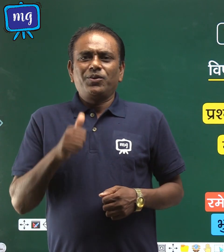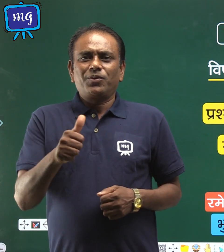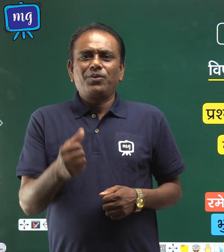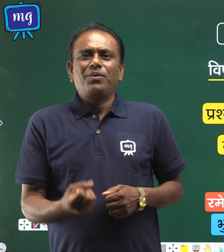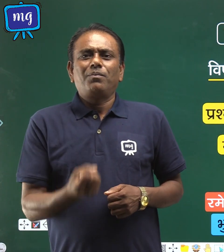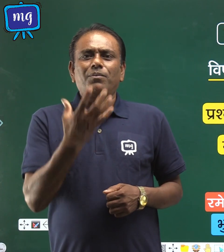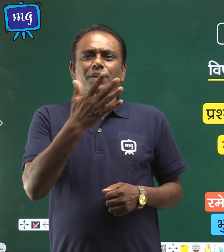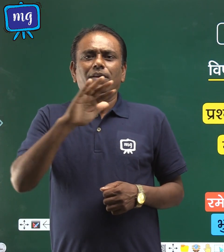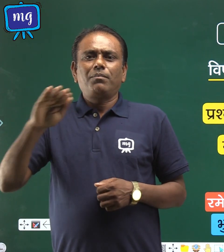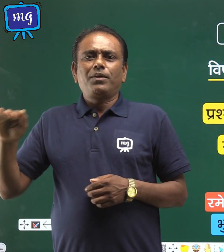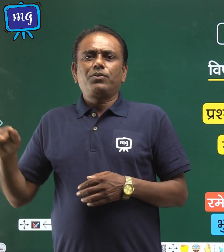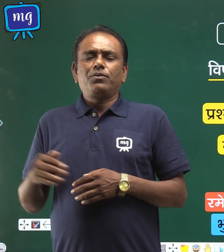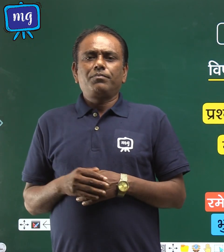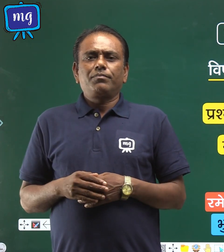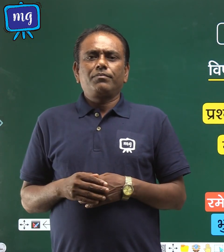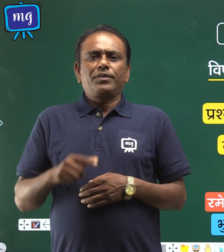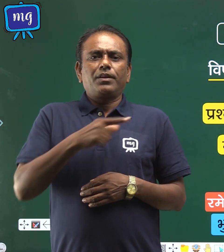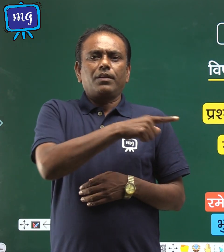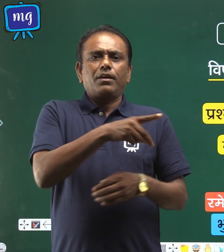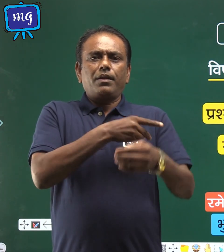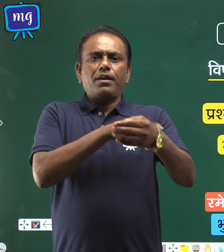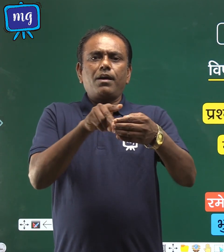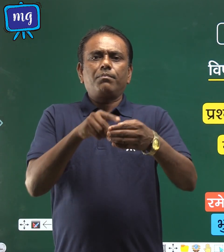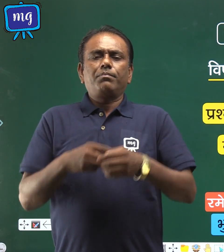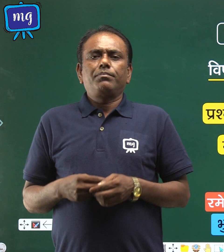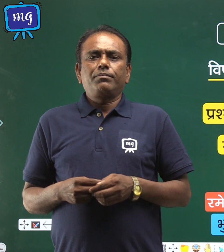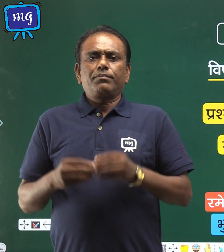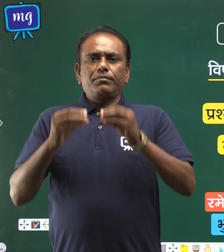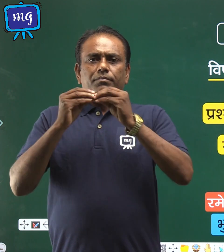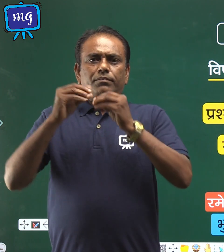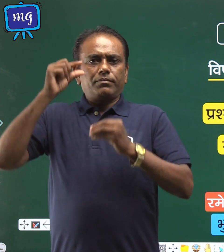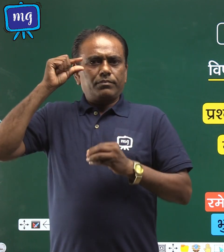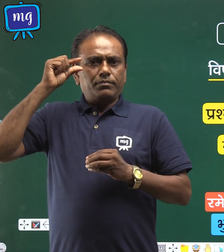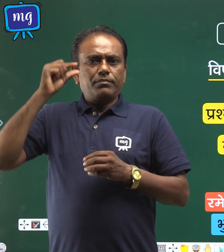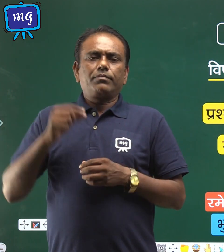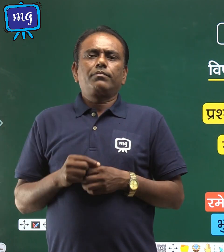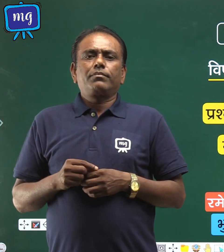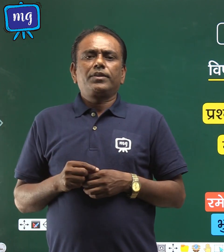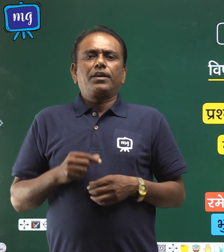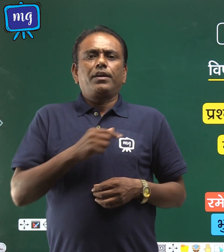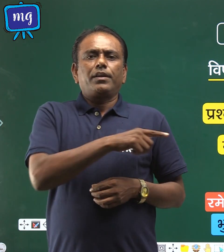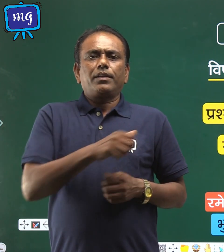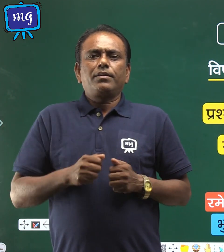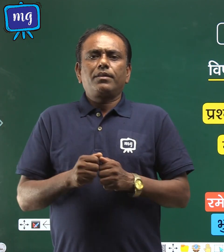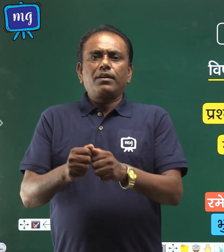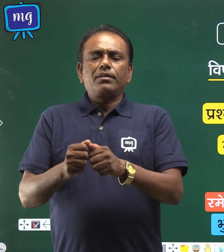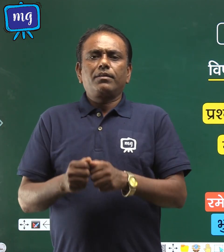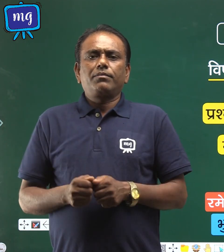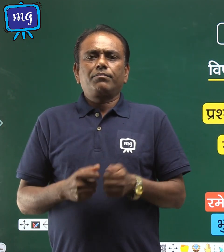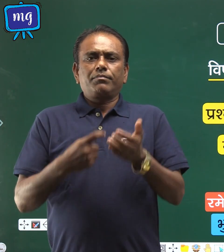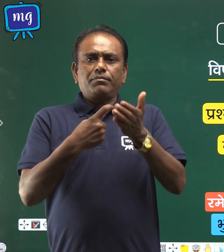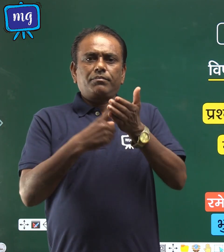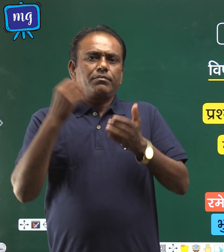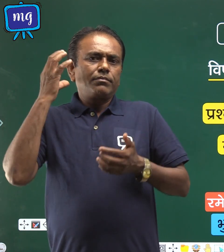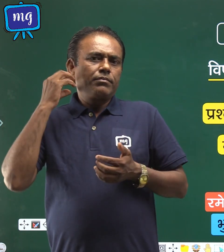गुड मॉर्निंग बच्चों। मेरा नाम भुवनेश शर्मा, मेरे साथ